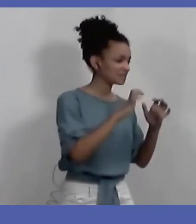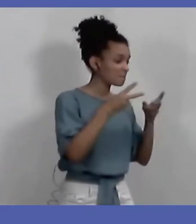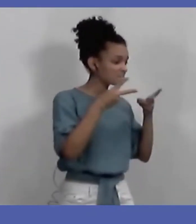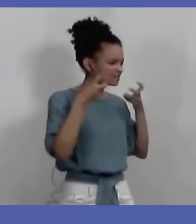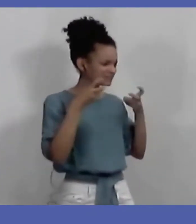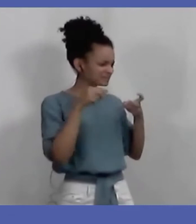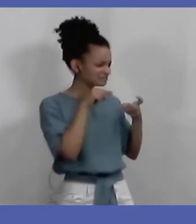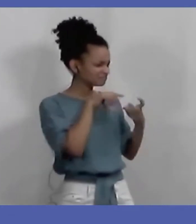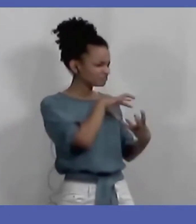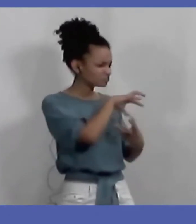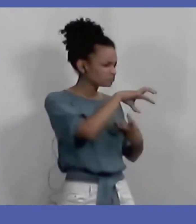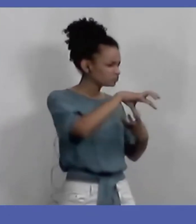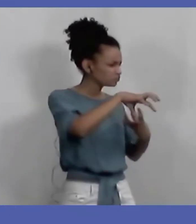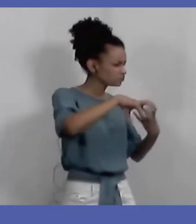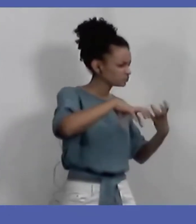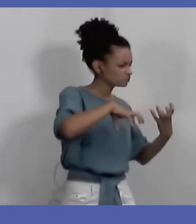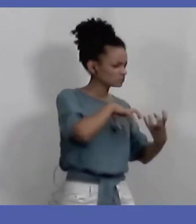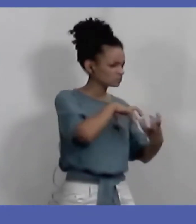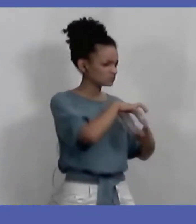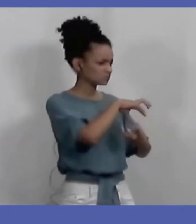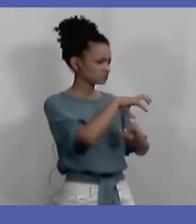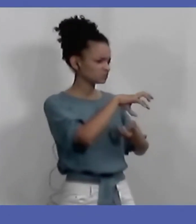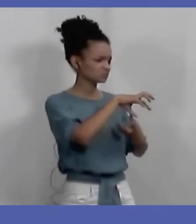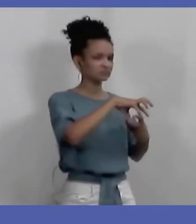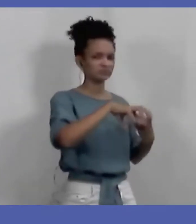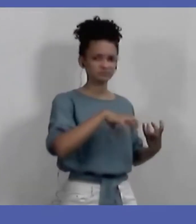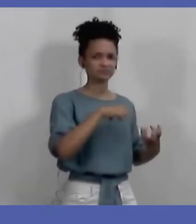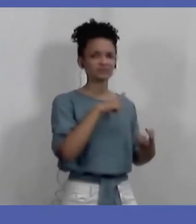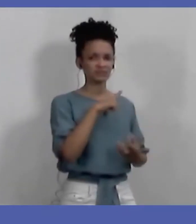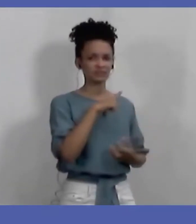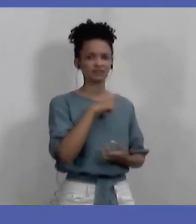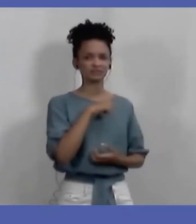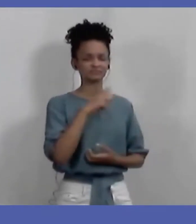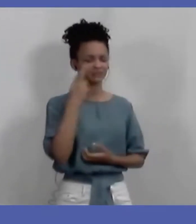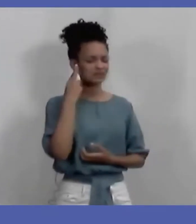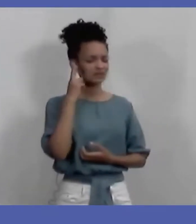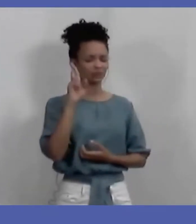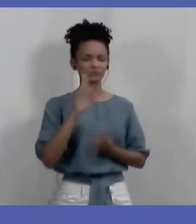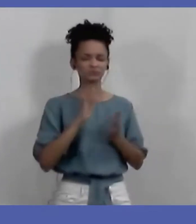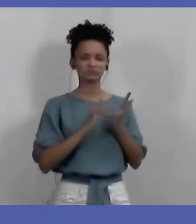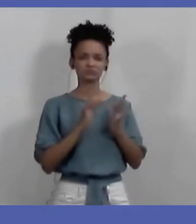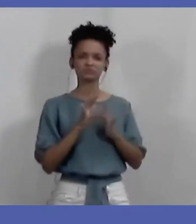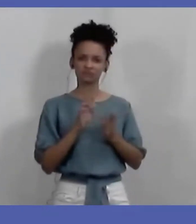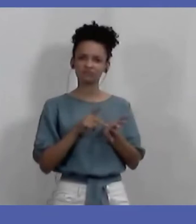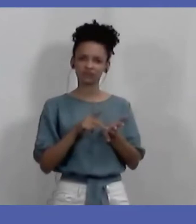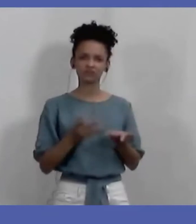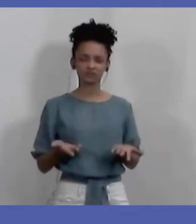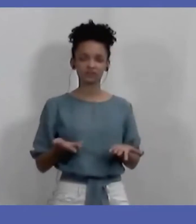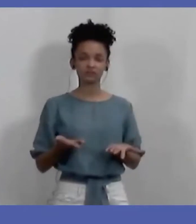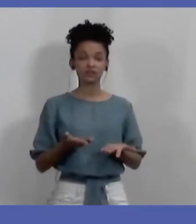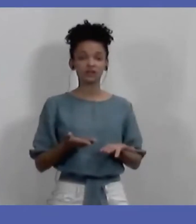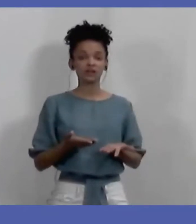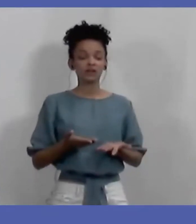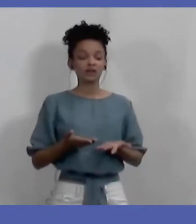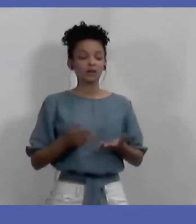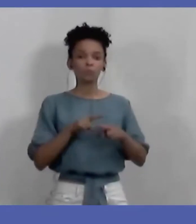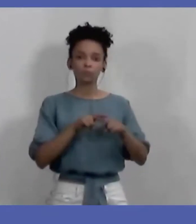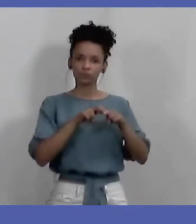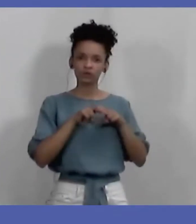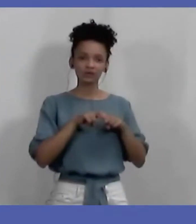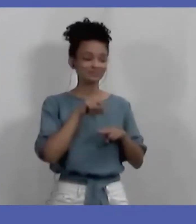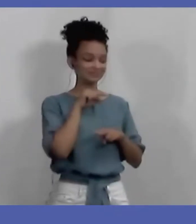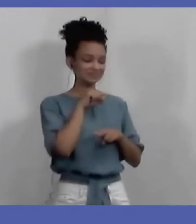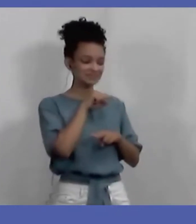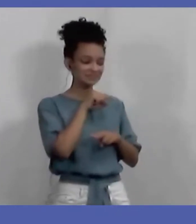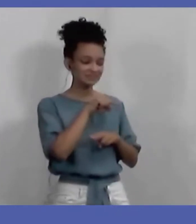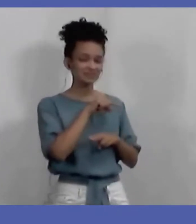um caos instalado. Senhor Jesus, não é verdade? Então, esse é o resultado